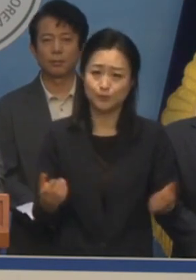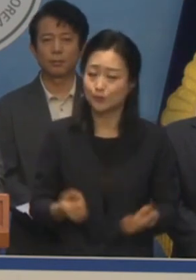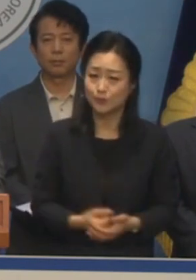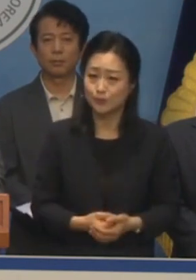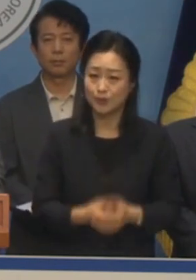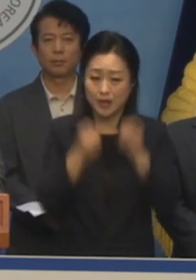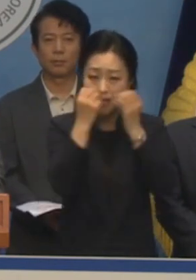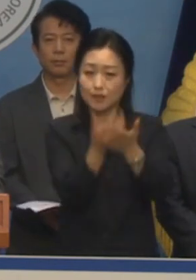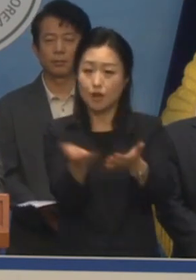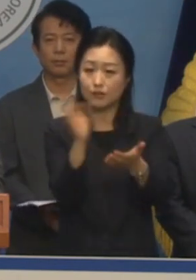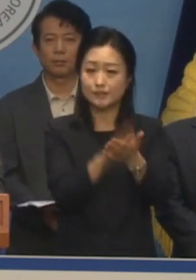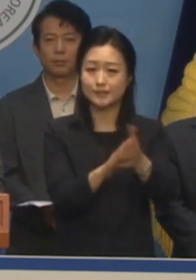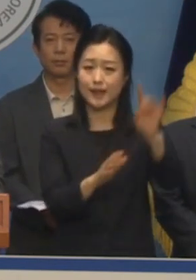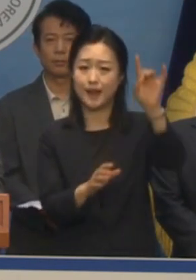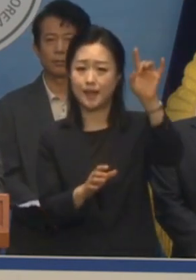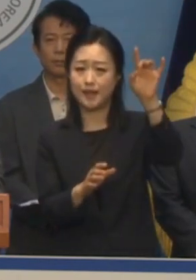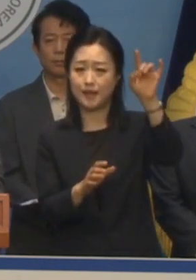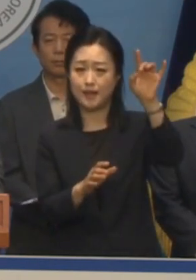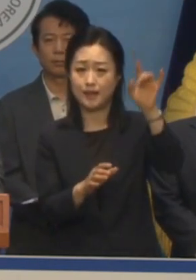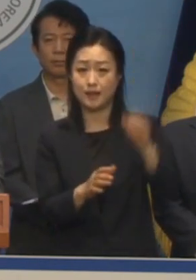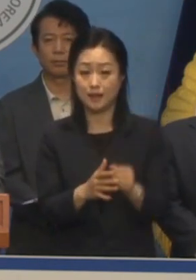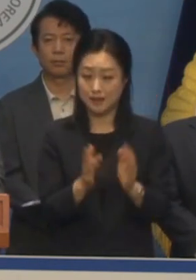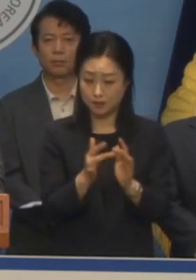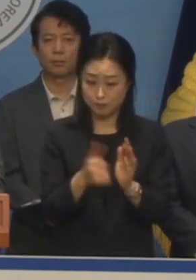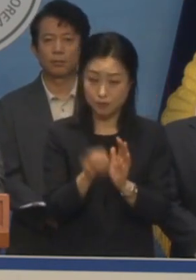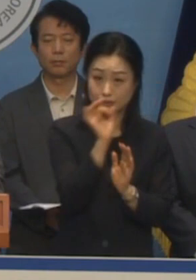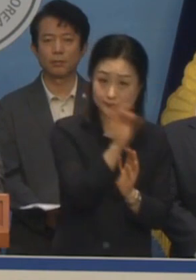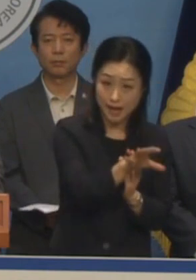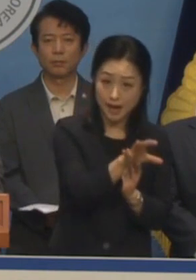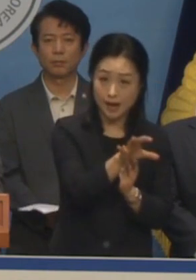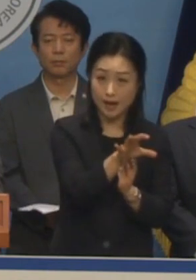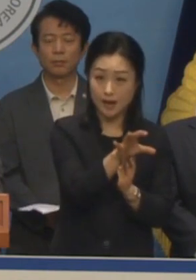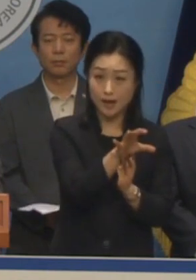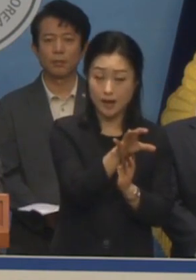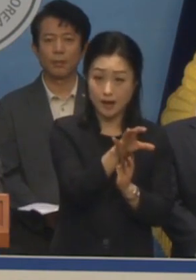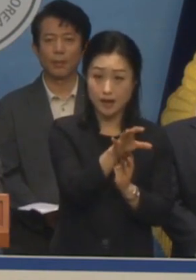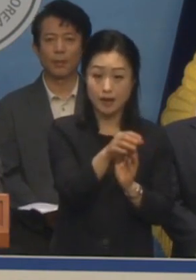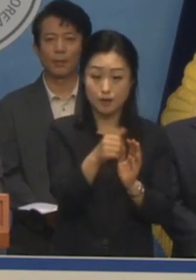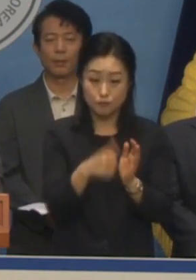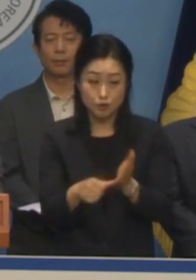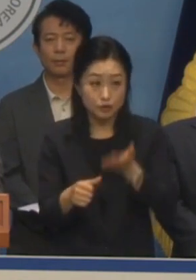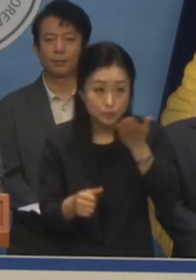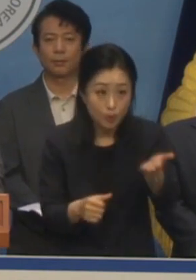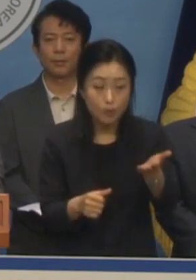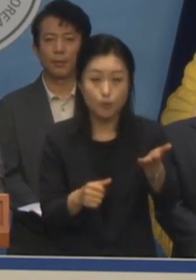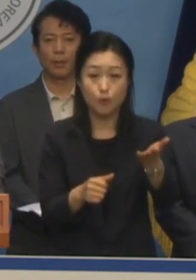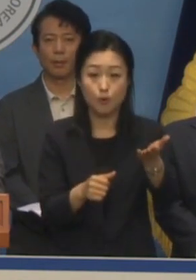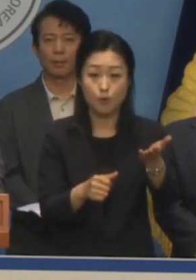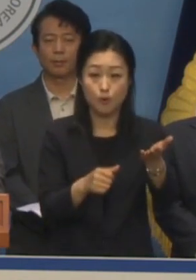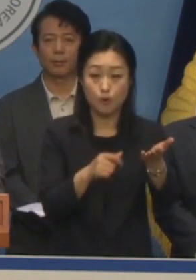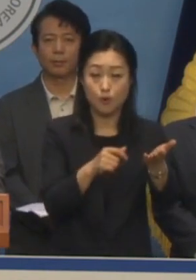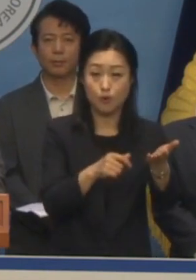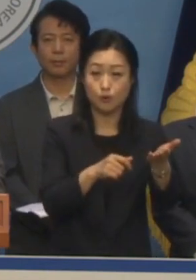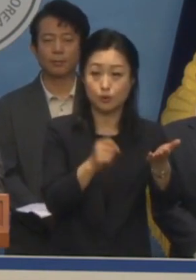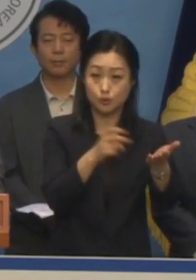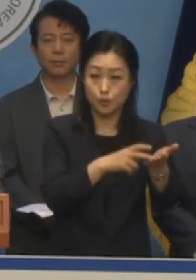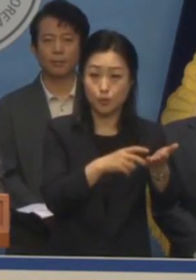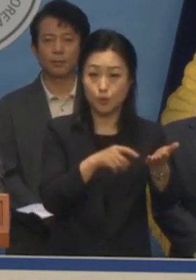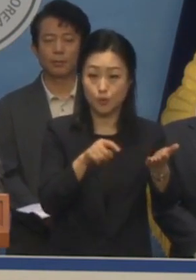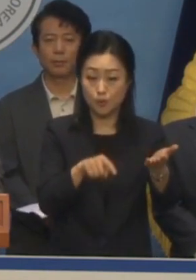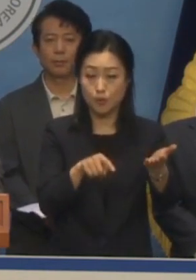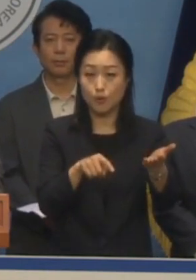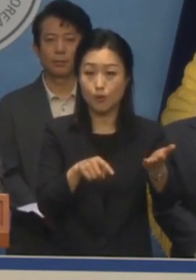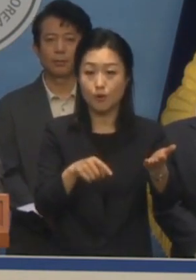오직 혁신을 저해한다는 이유로 플랫폼 기업도 또 정부도 정작 플랫폼 입점